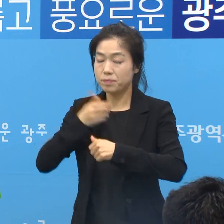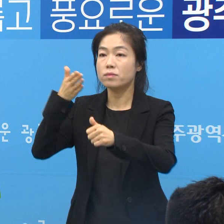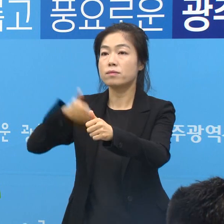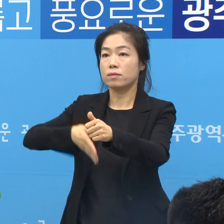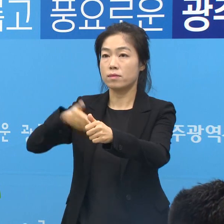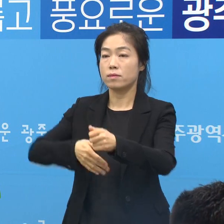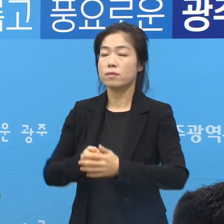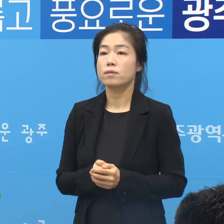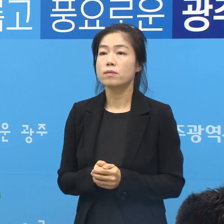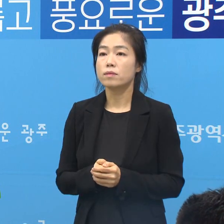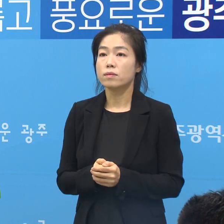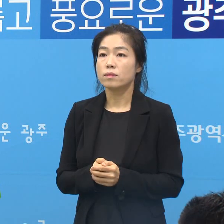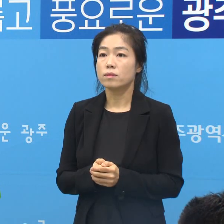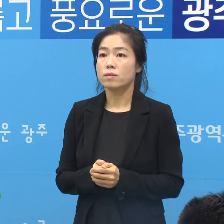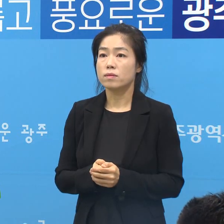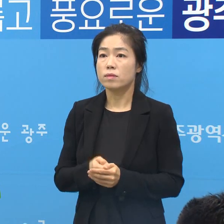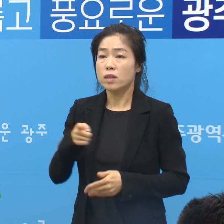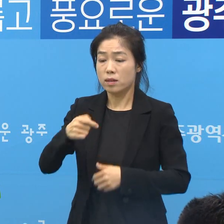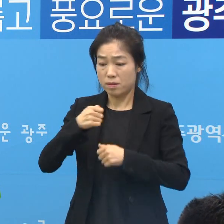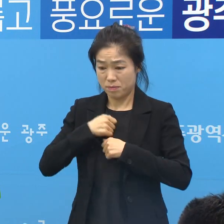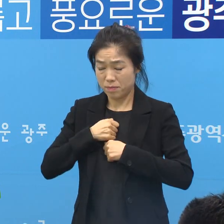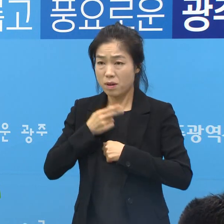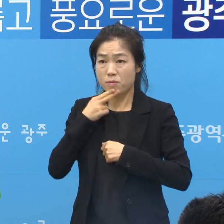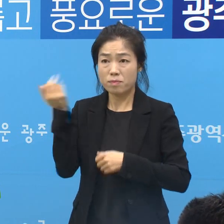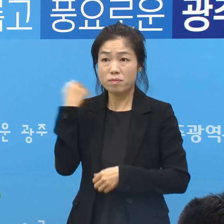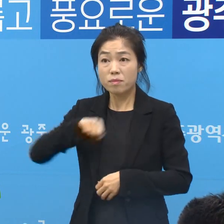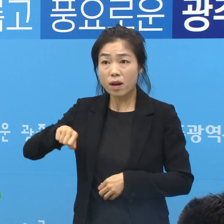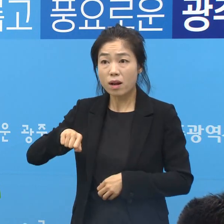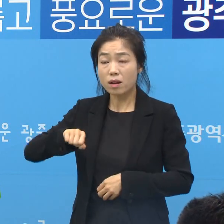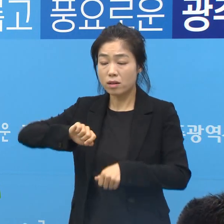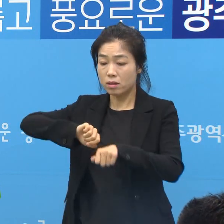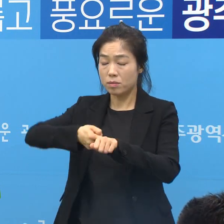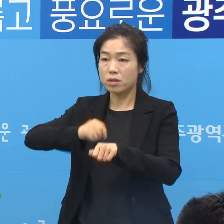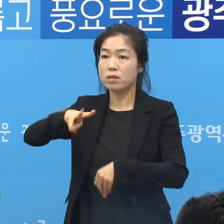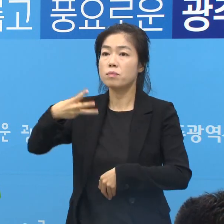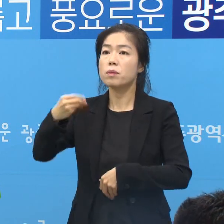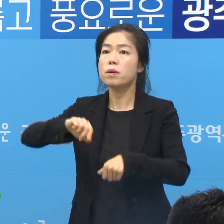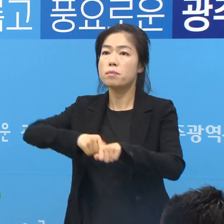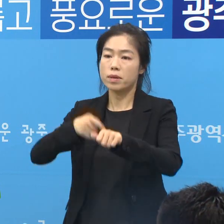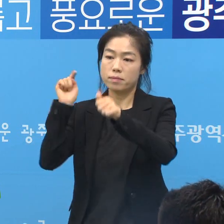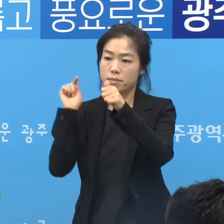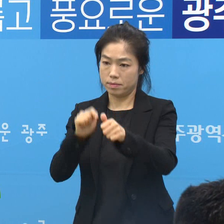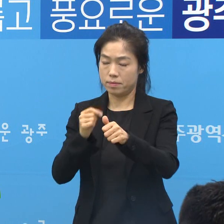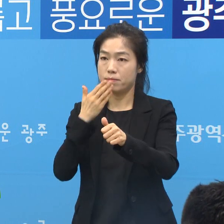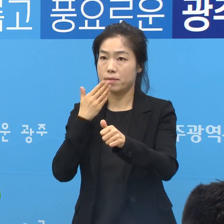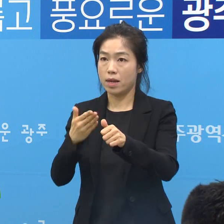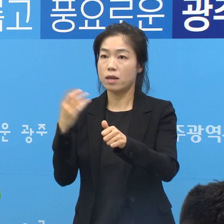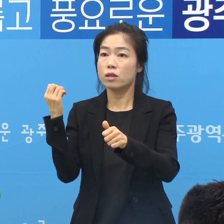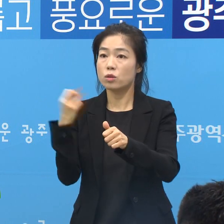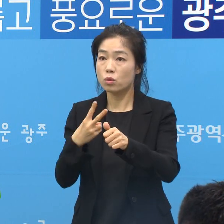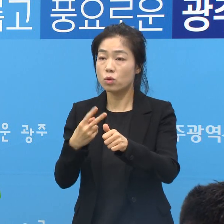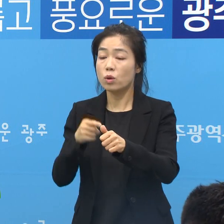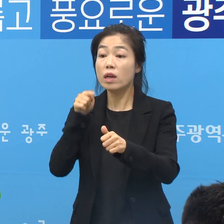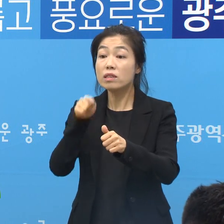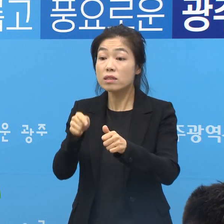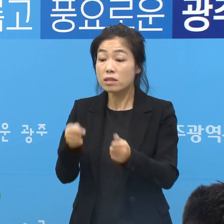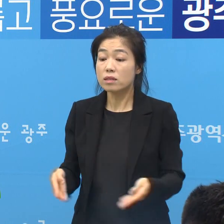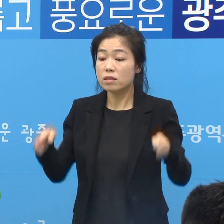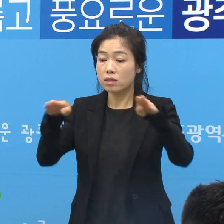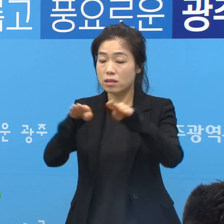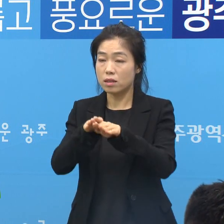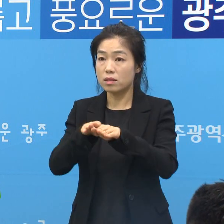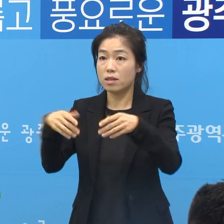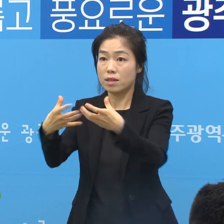지켜주십시오. 이를 준수하지 않을 경우에는 300만 원 이하의 벌금을 부과받을 수 있고 해당 시설